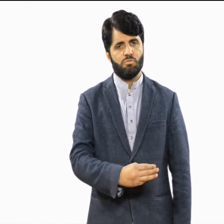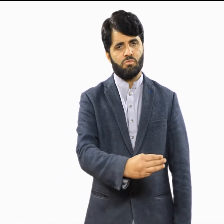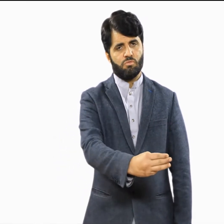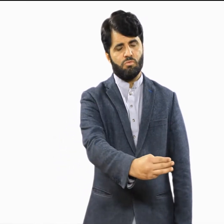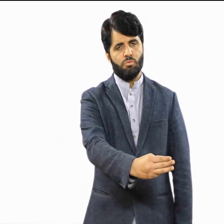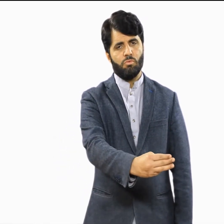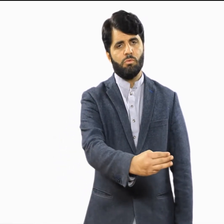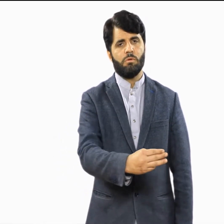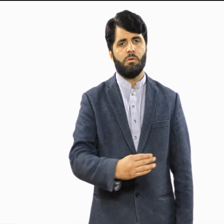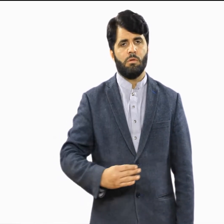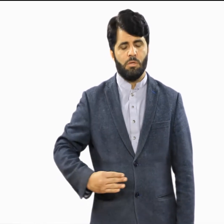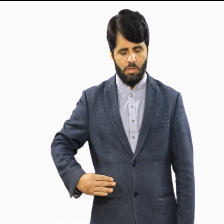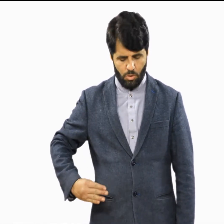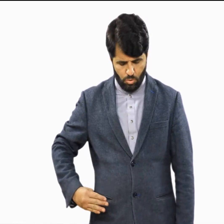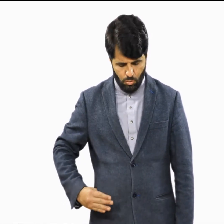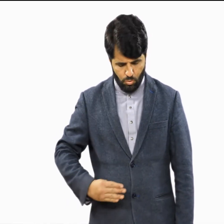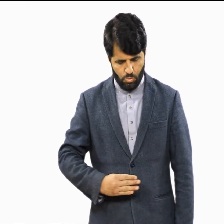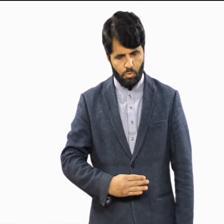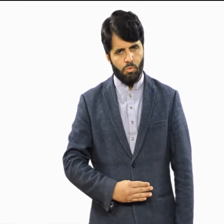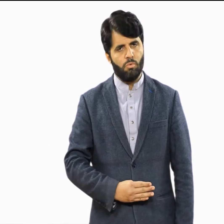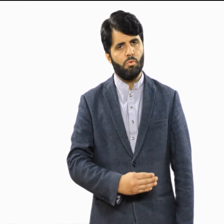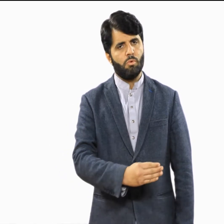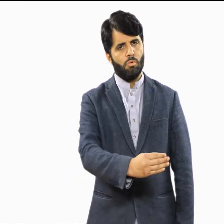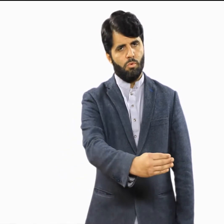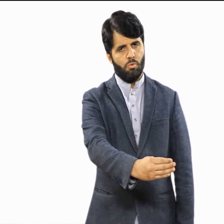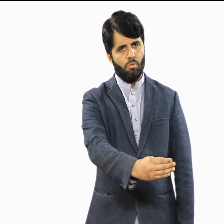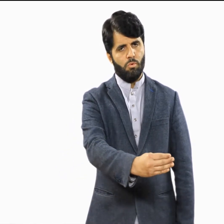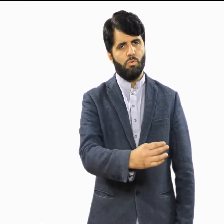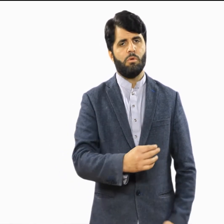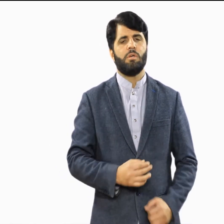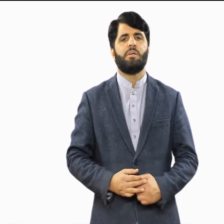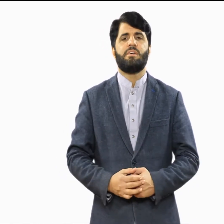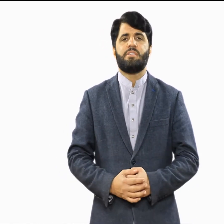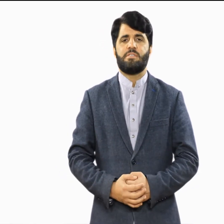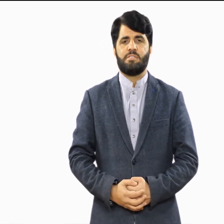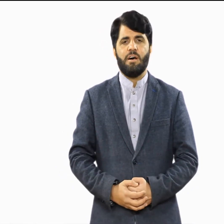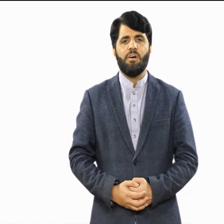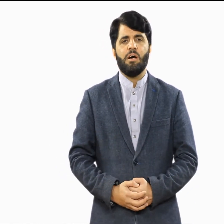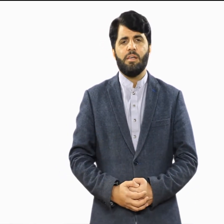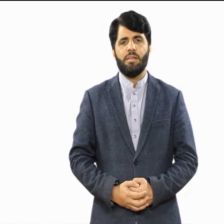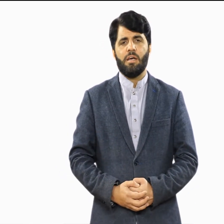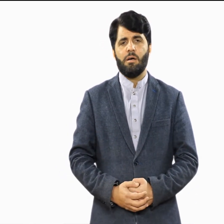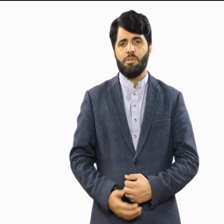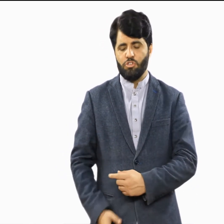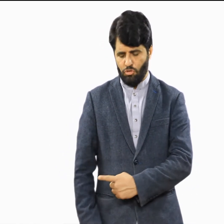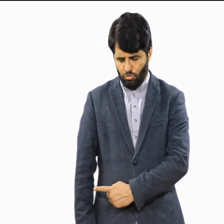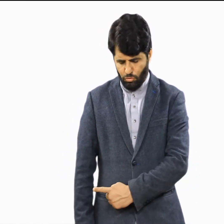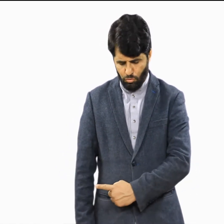سو سو لو نو رو زوان نامش جو